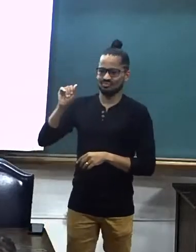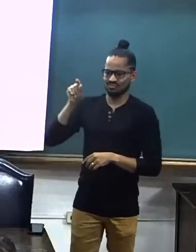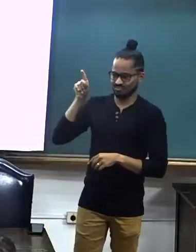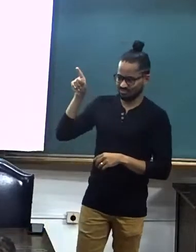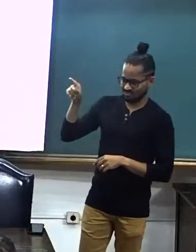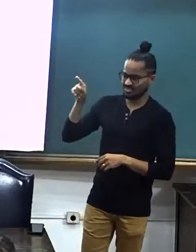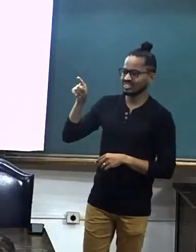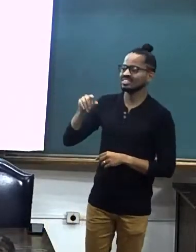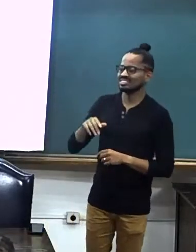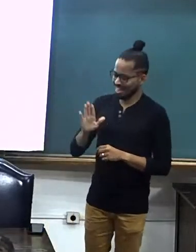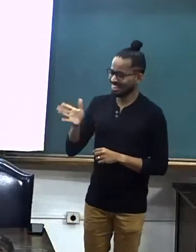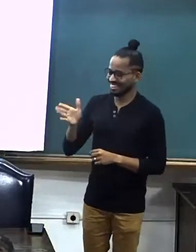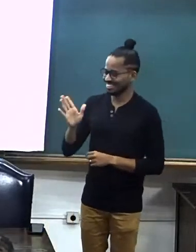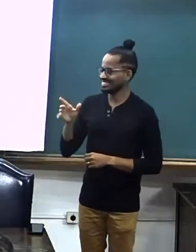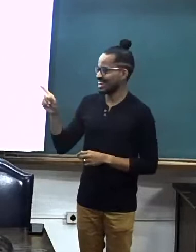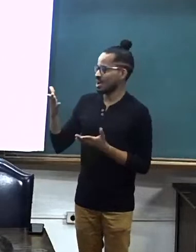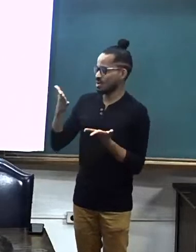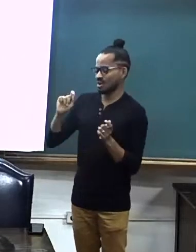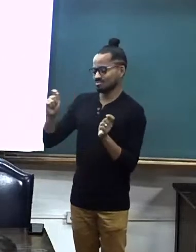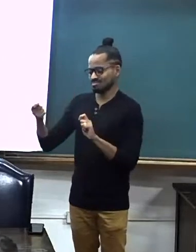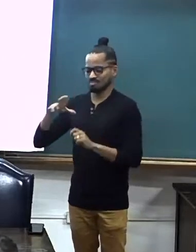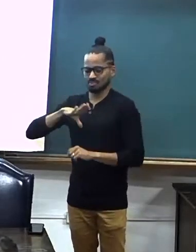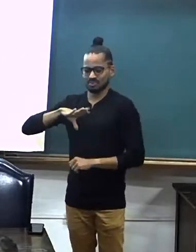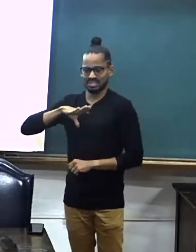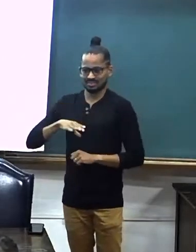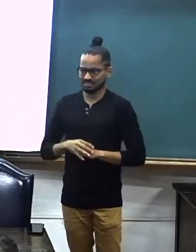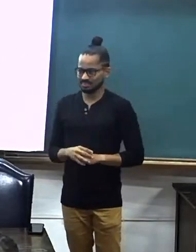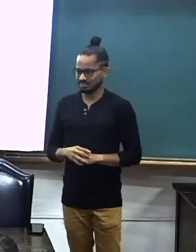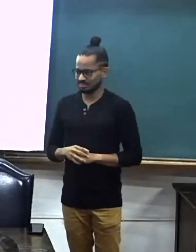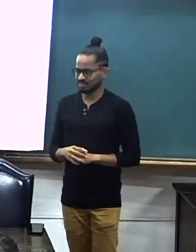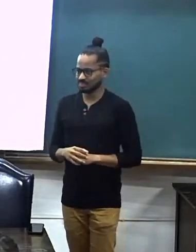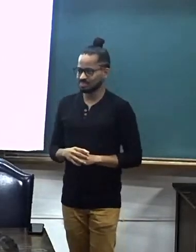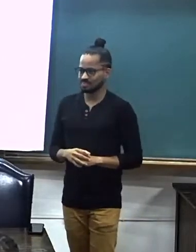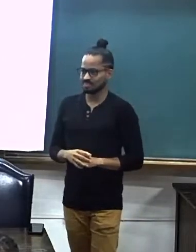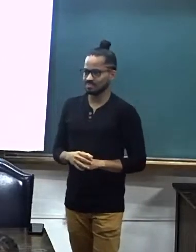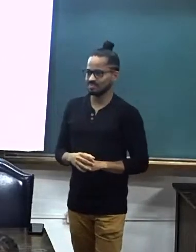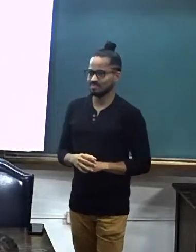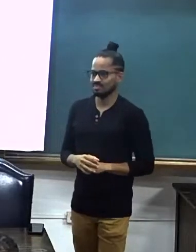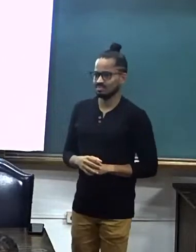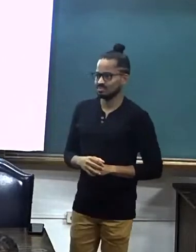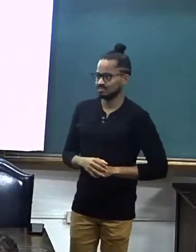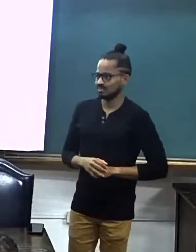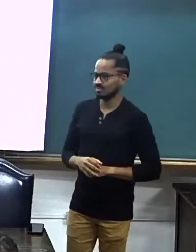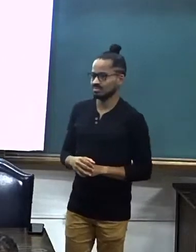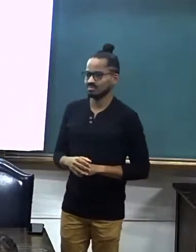no centro, no Instituto de Linguística para a Comunicação Internacional dessa